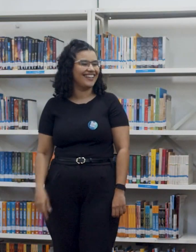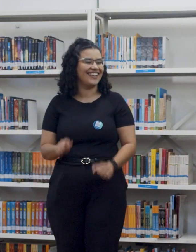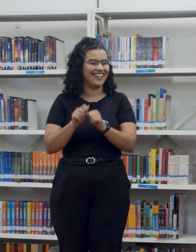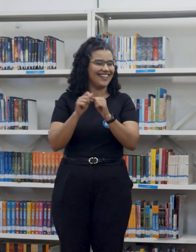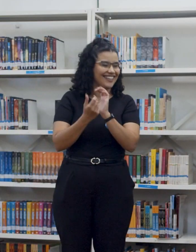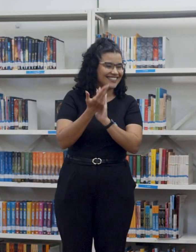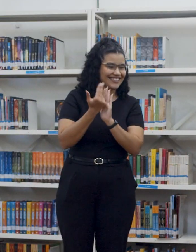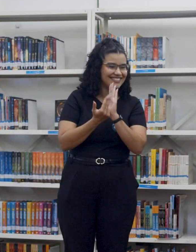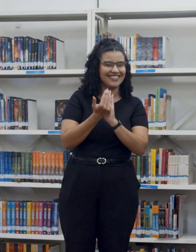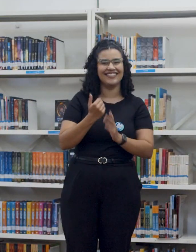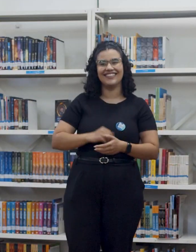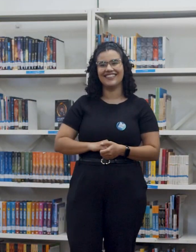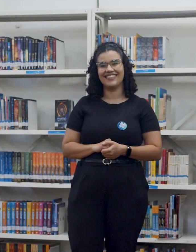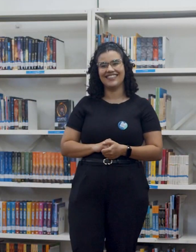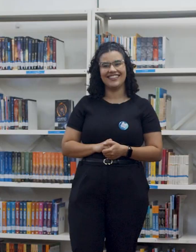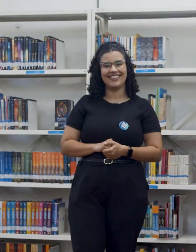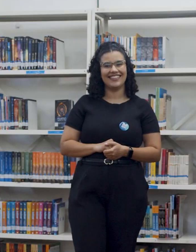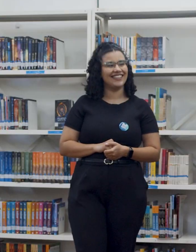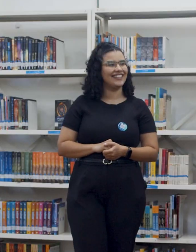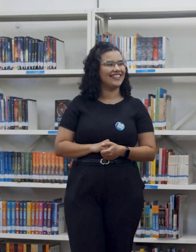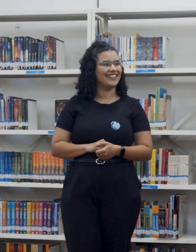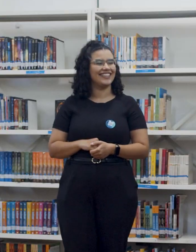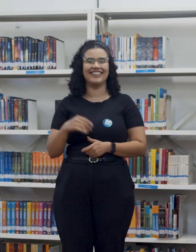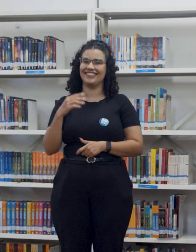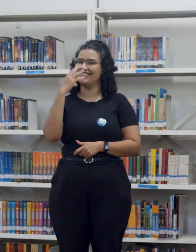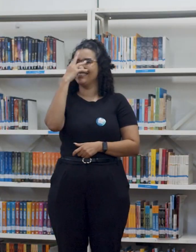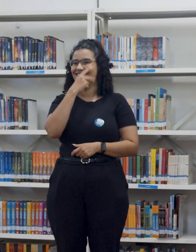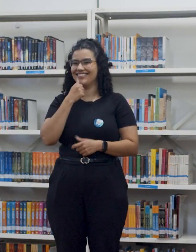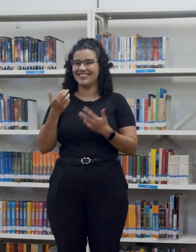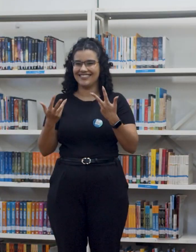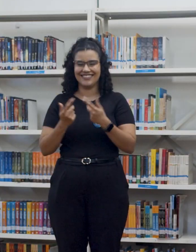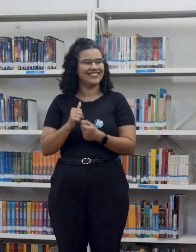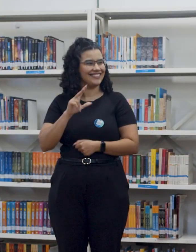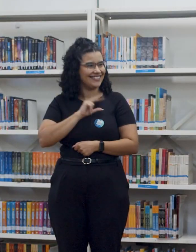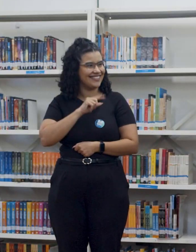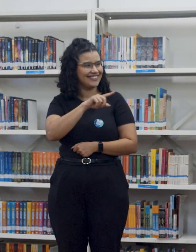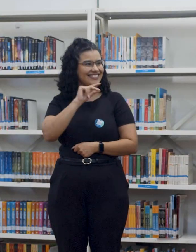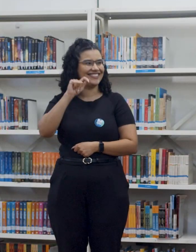desenho, nossa. Aí você pode não esquecer, né? Maravilhoso. Faz tempo, né, Lia?